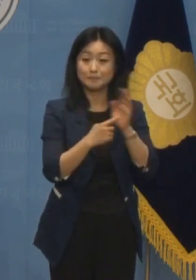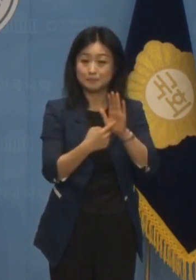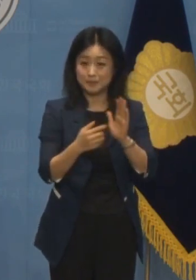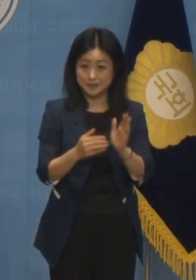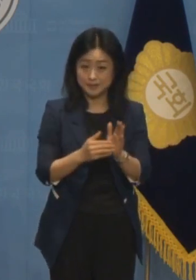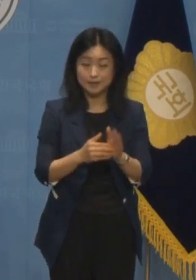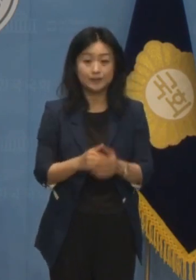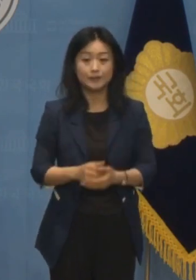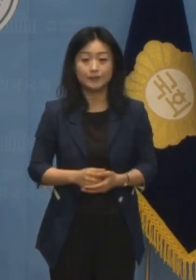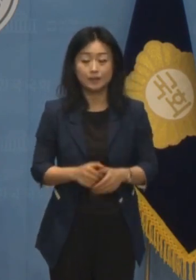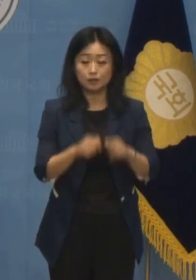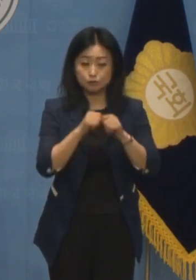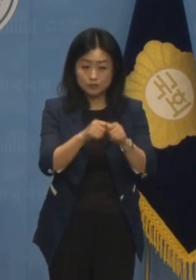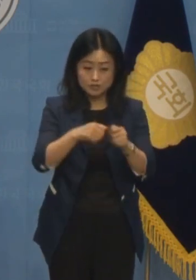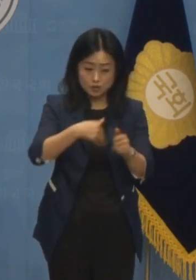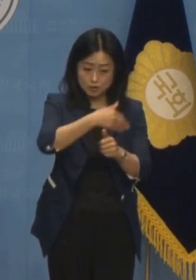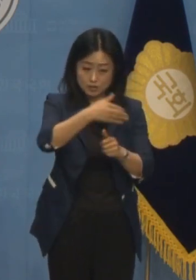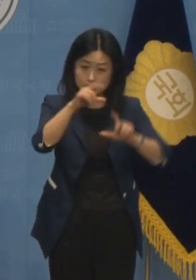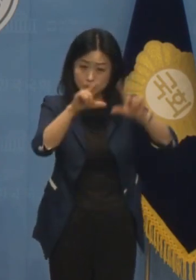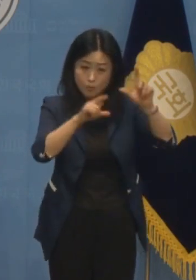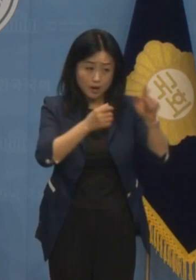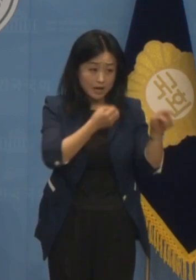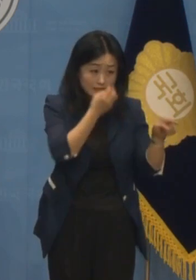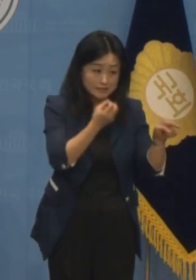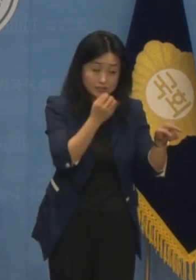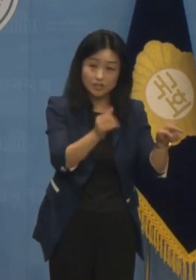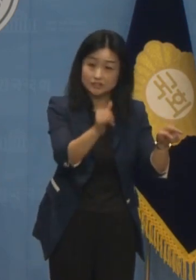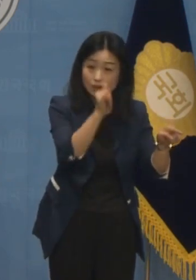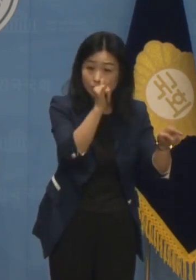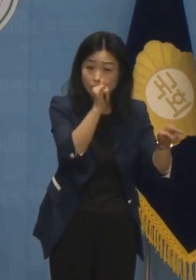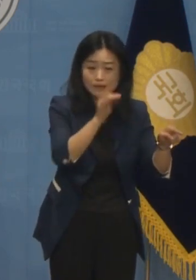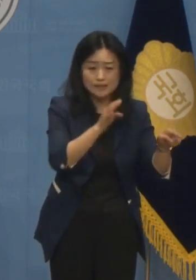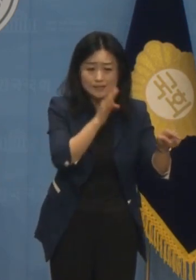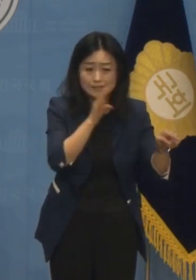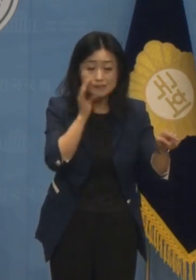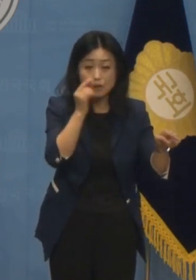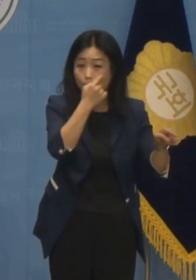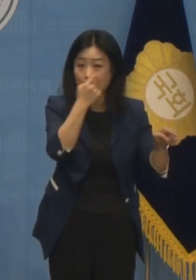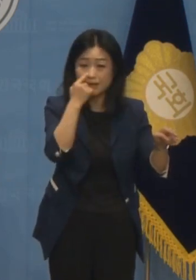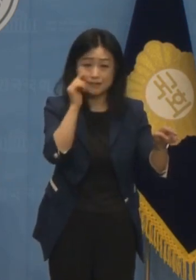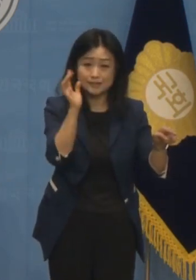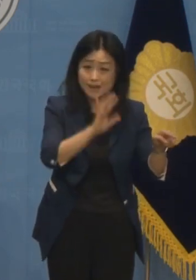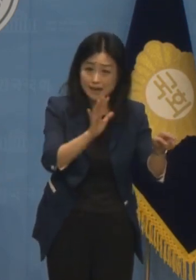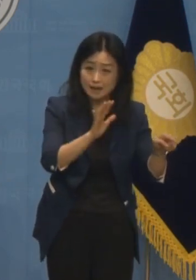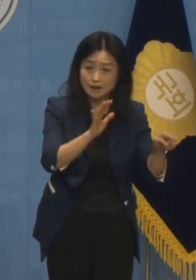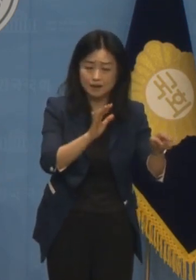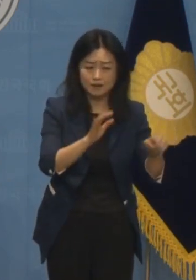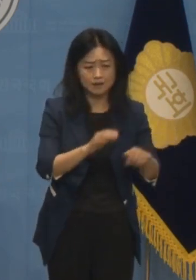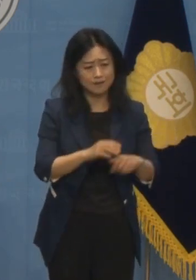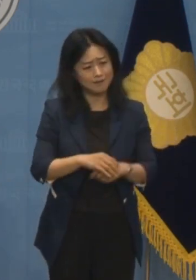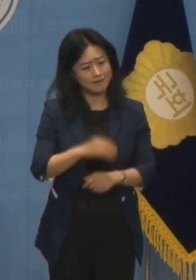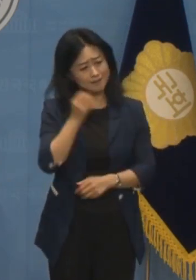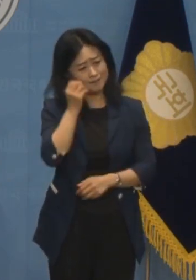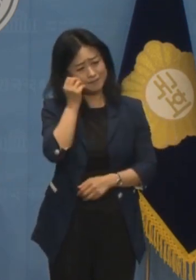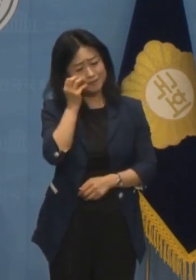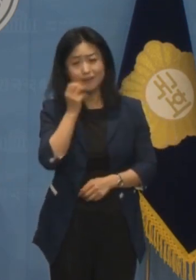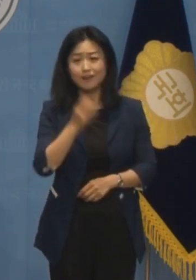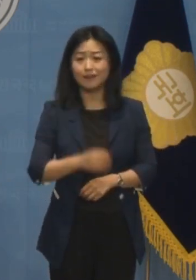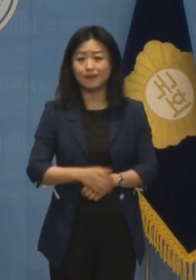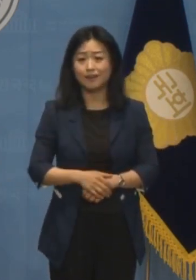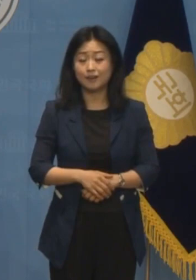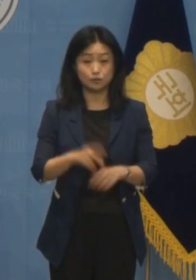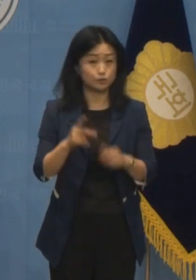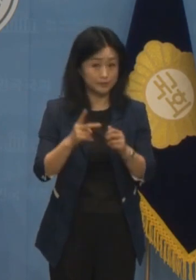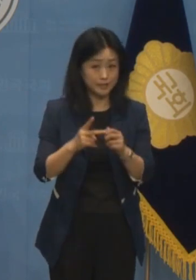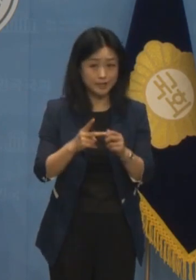주장했습니다 구체적 정황 진술이 있는데 이것에 대한 사실관계를 확인하는 것이 그렇게도 어렵습니까